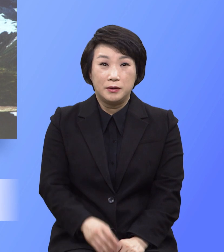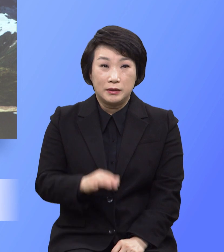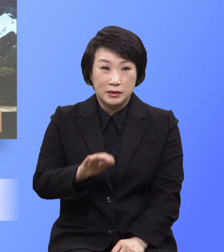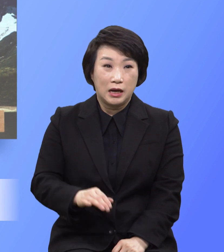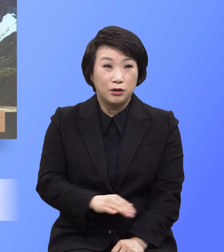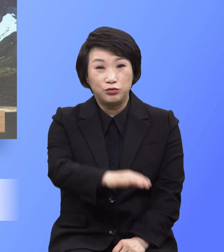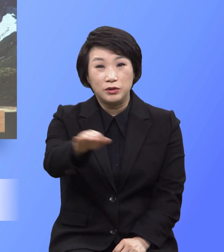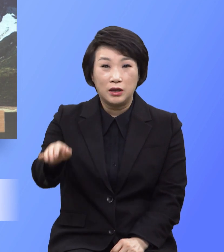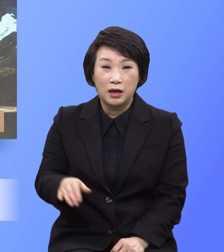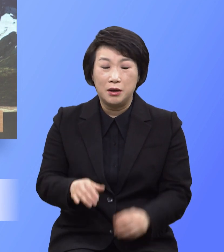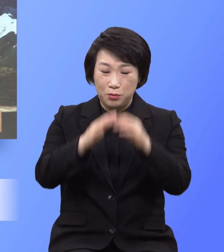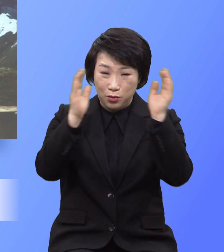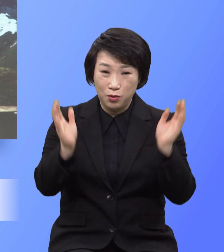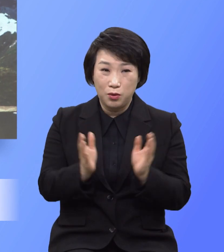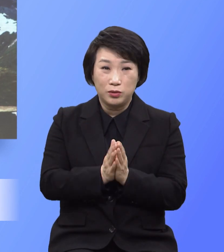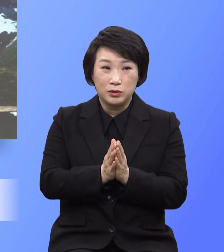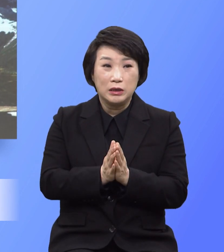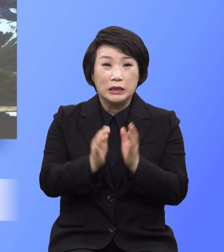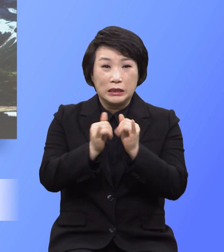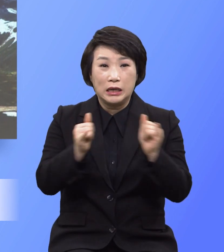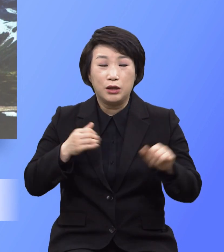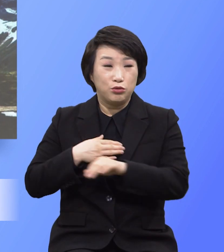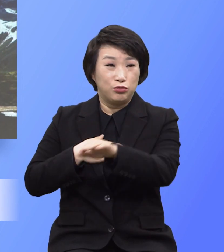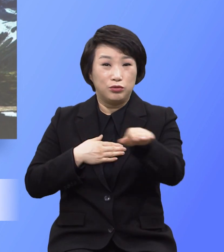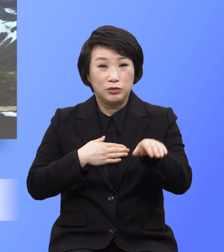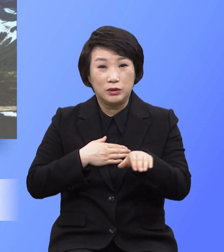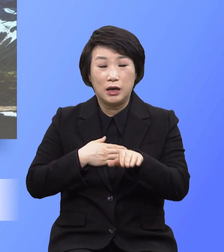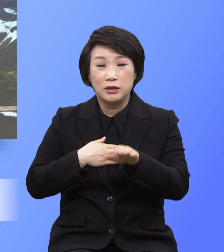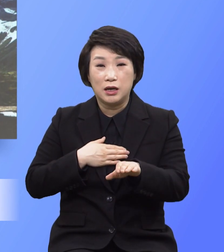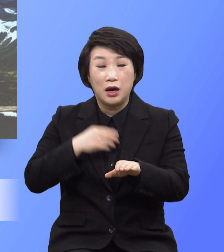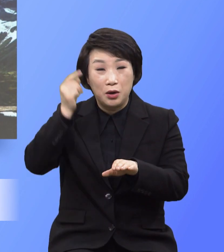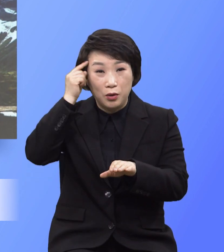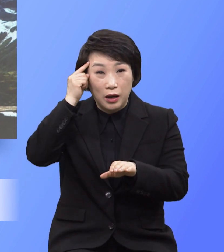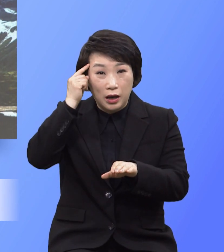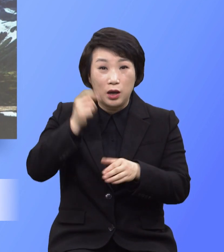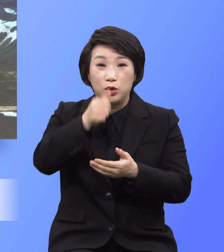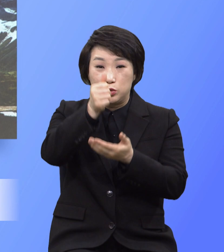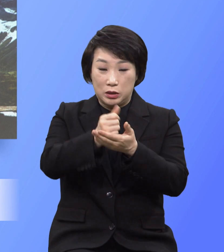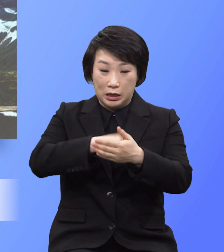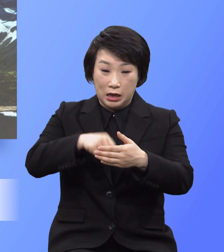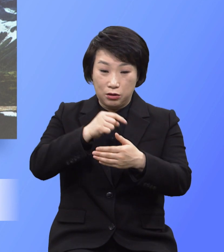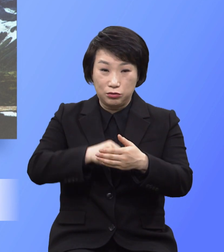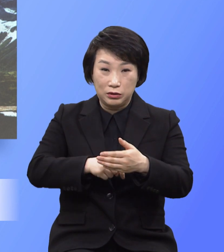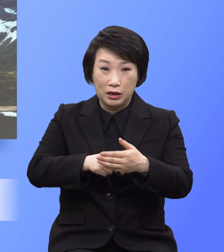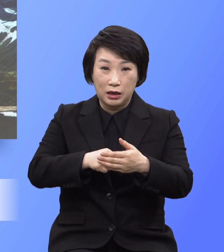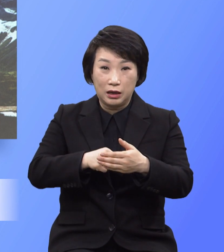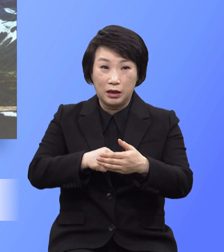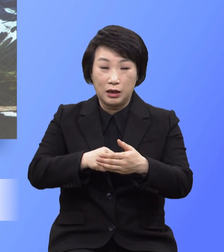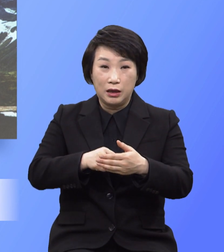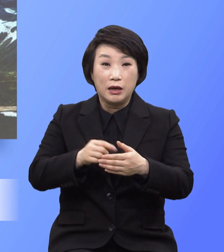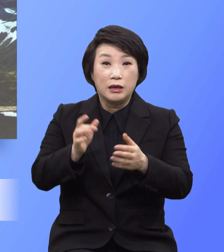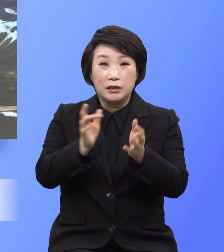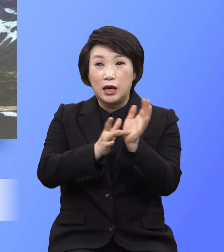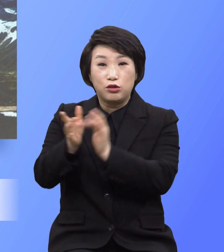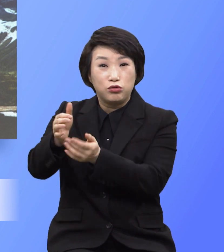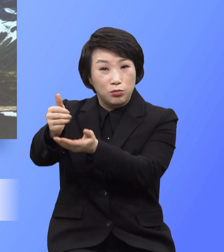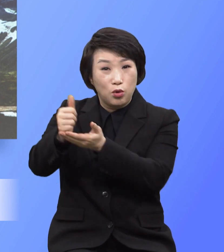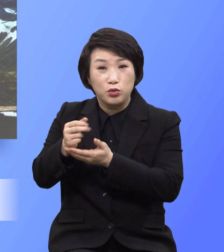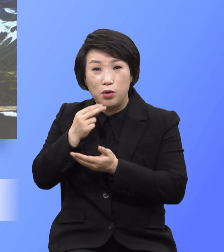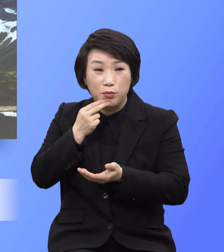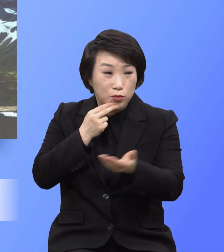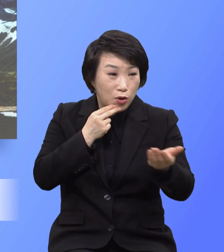다 무엇 때문에 인간이 이렇게 죄 아래서 예수